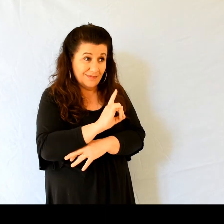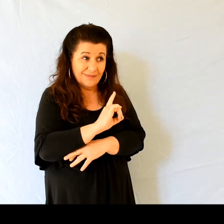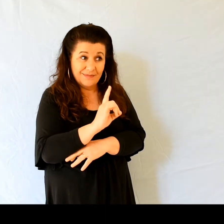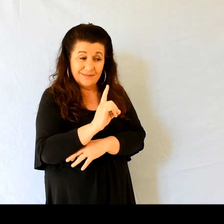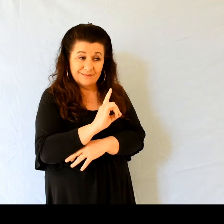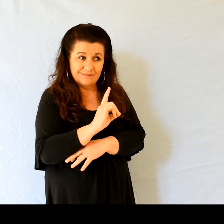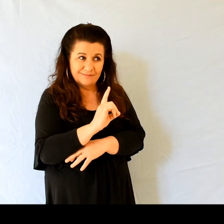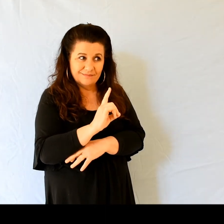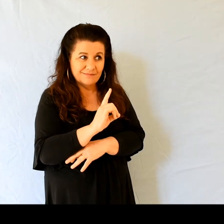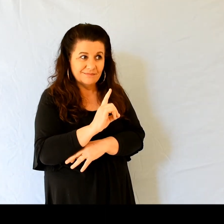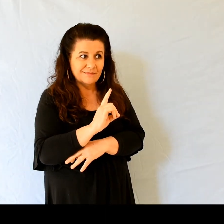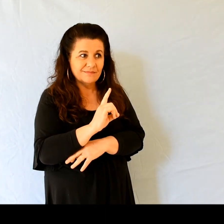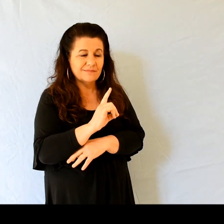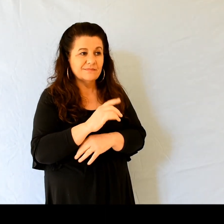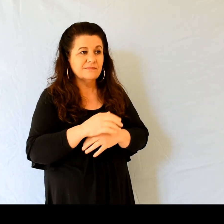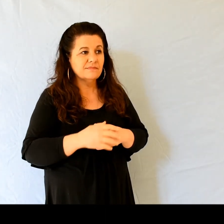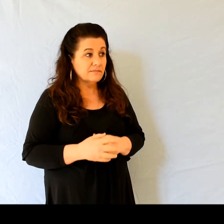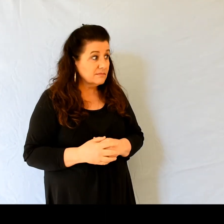Ce qu'elle pouvait faire, elle l'a fait.